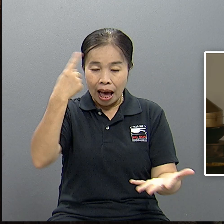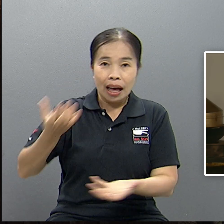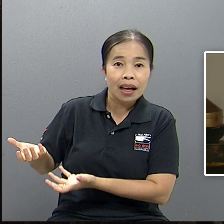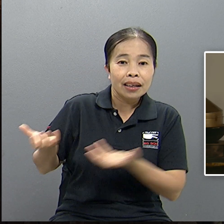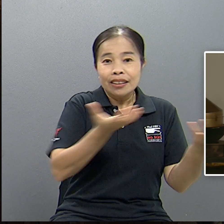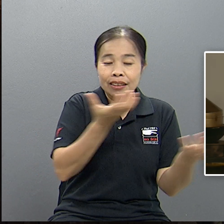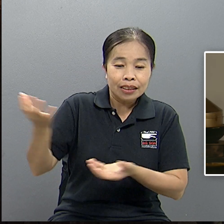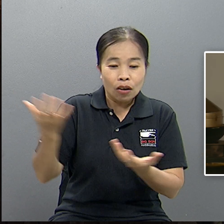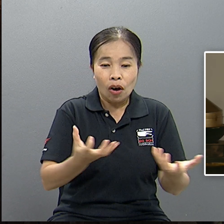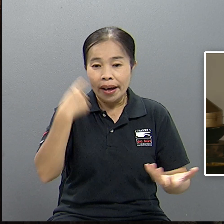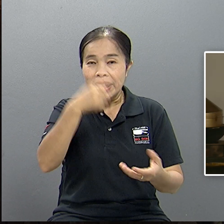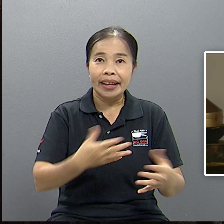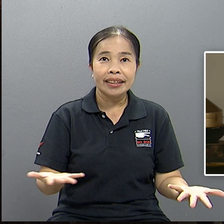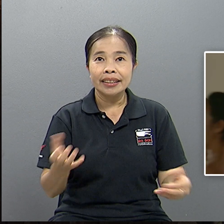ะ